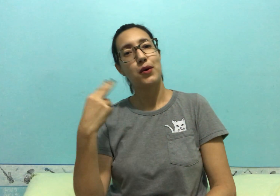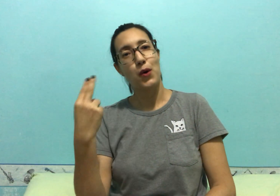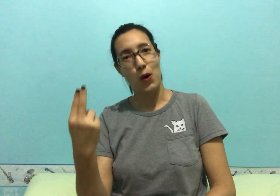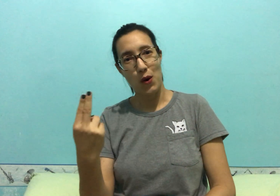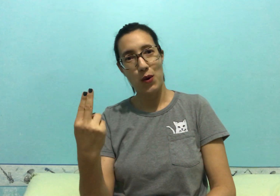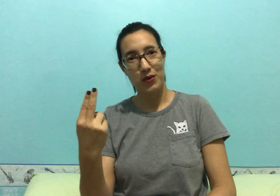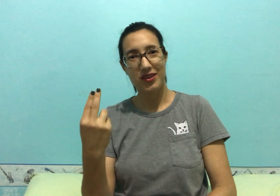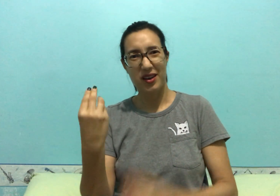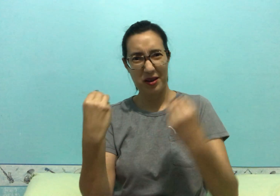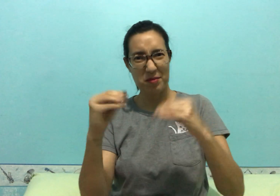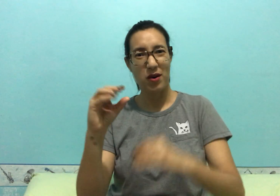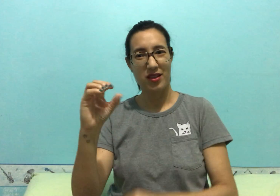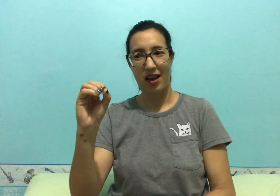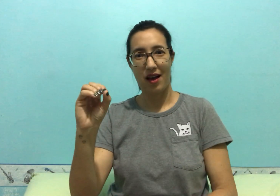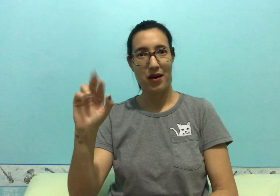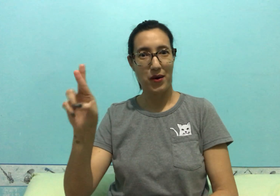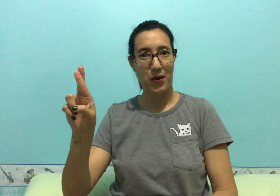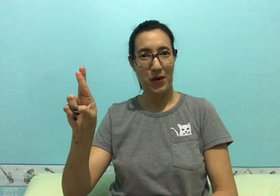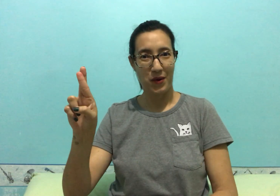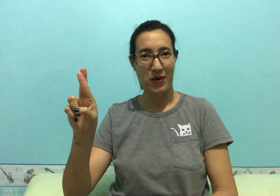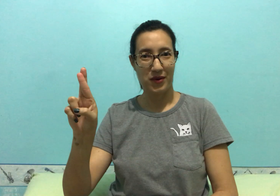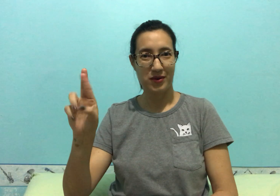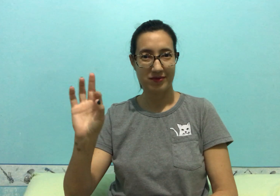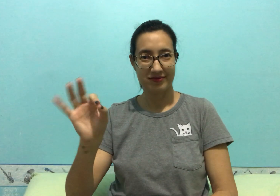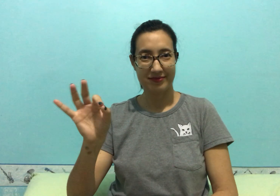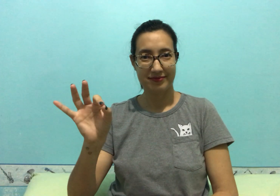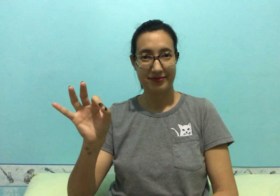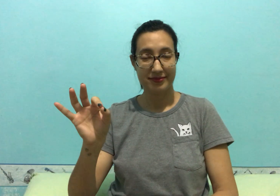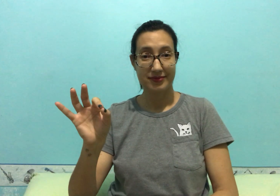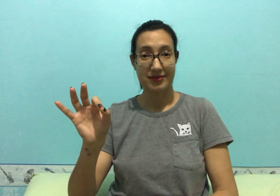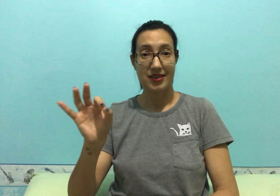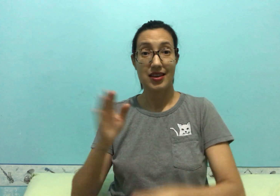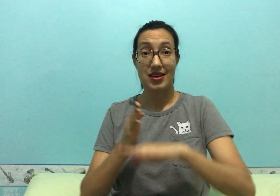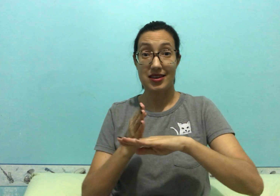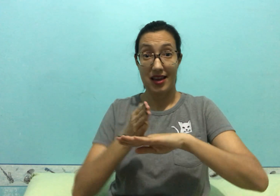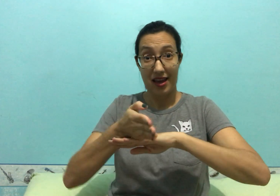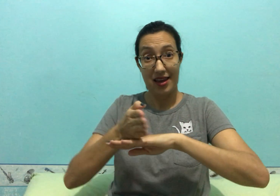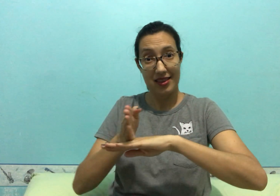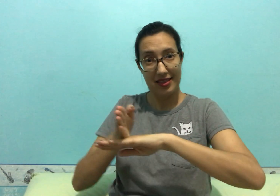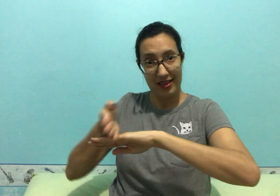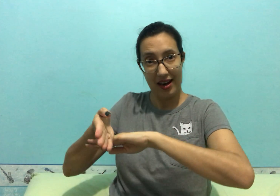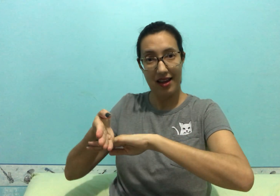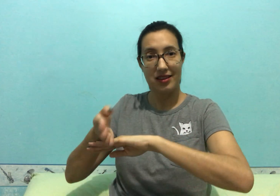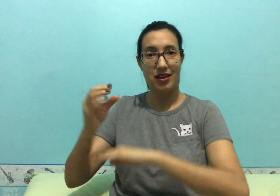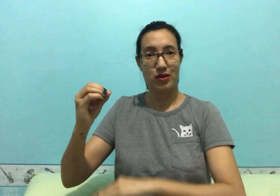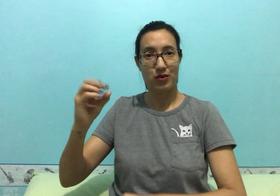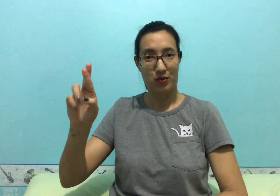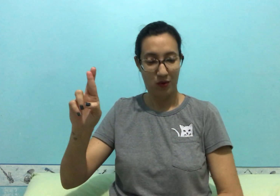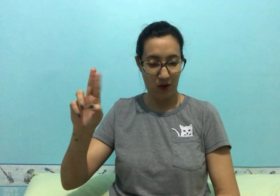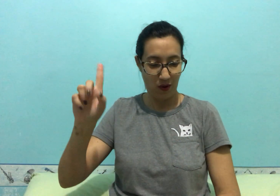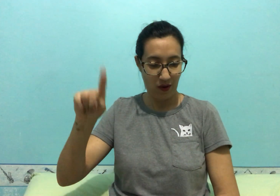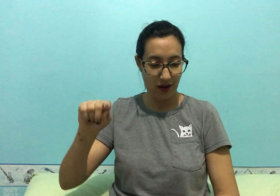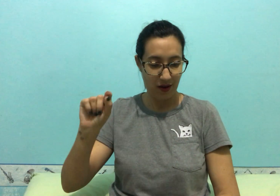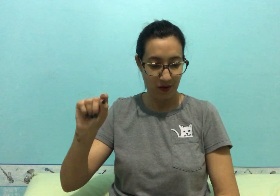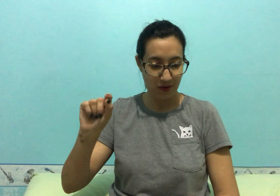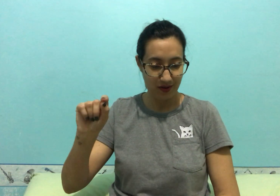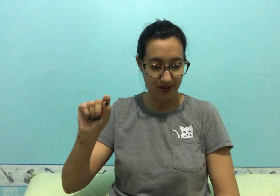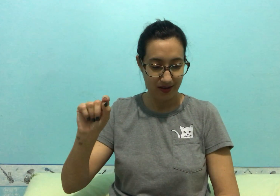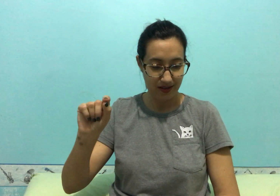OU. E as entradas para cada pino do OU são essas variáveis que tem aqui, né?